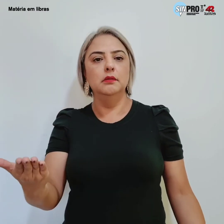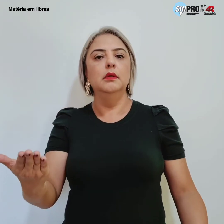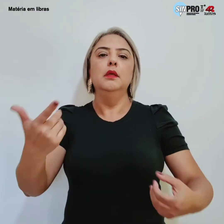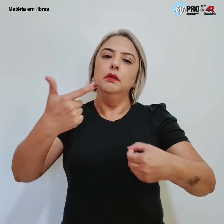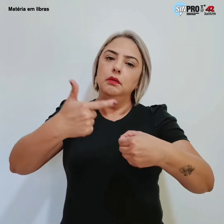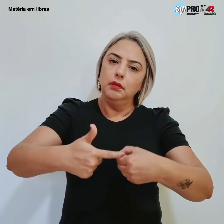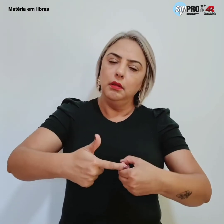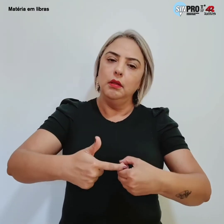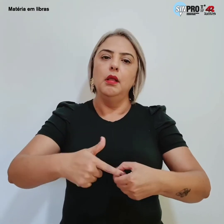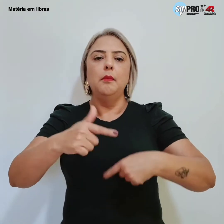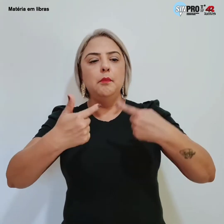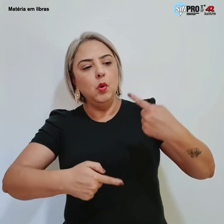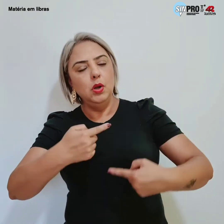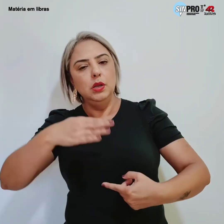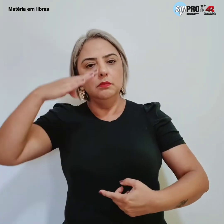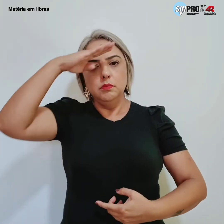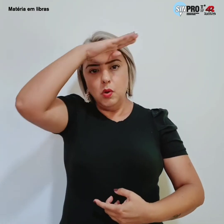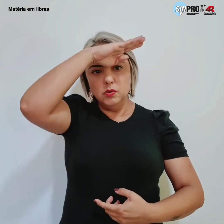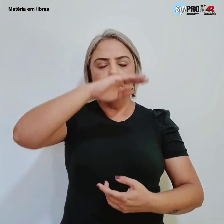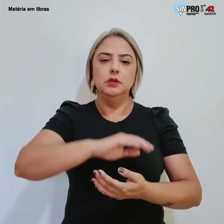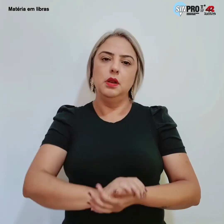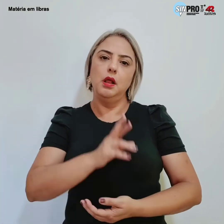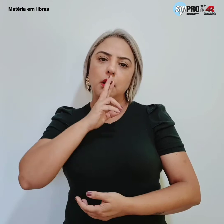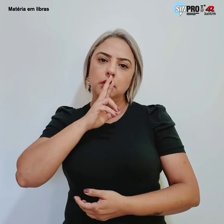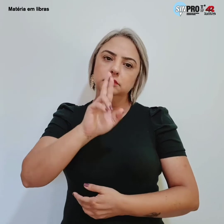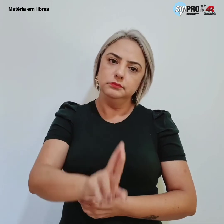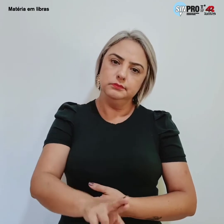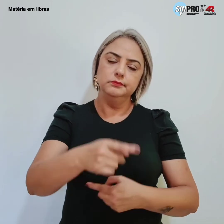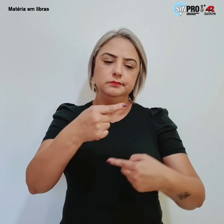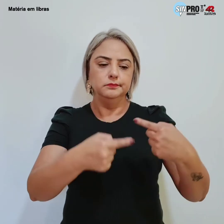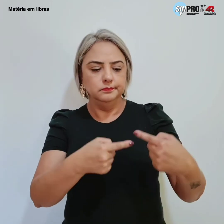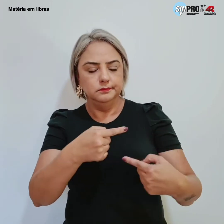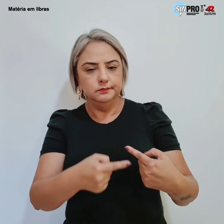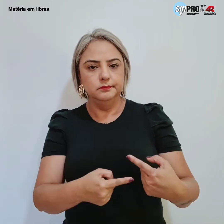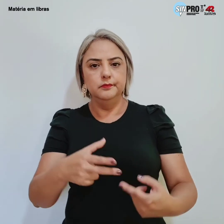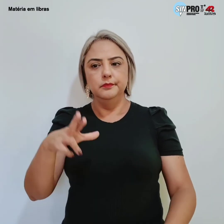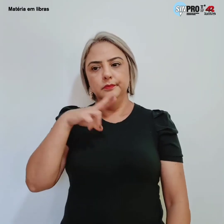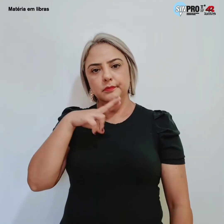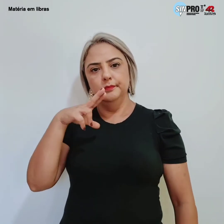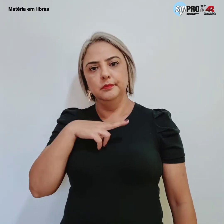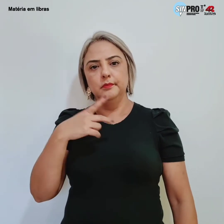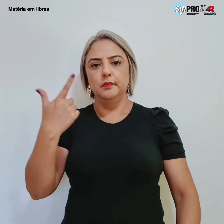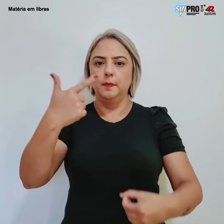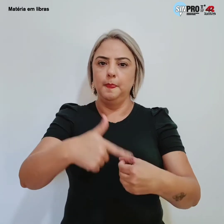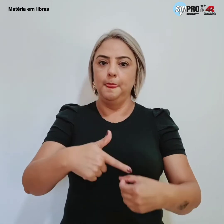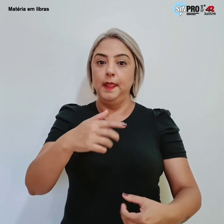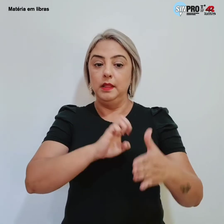de combustíveis e derivados, que são resultado da política privatista da